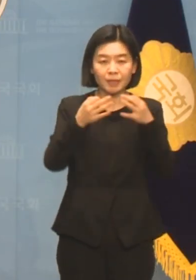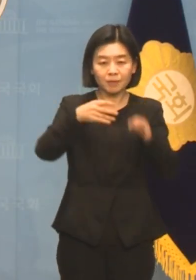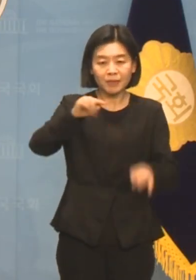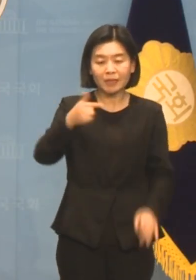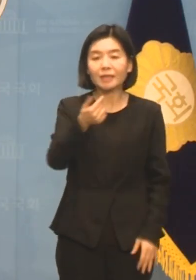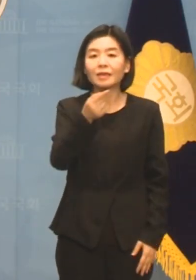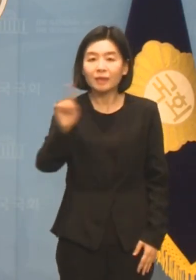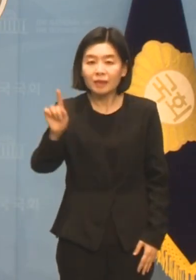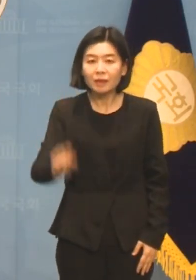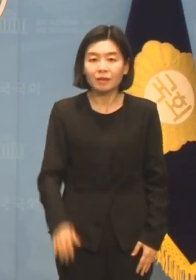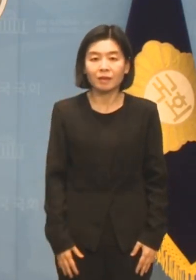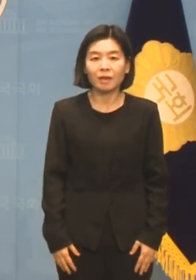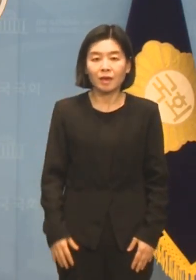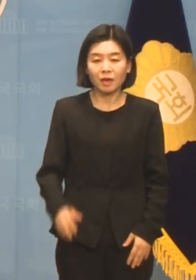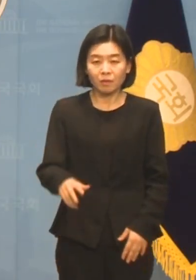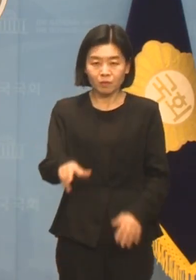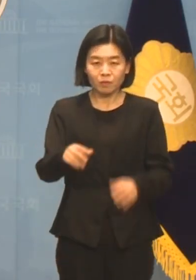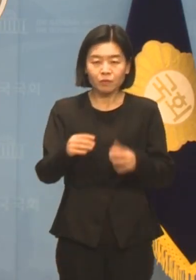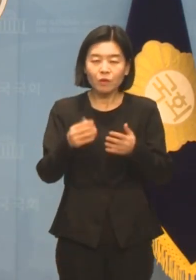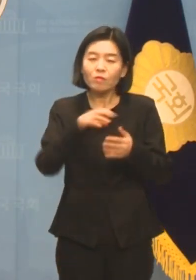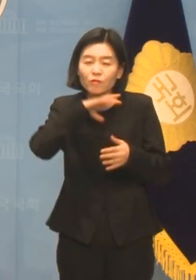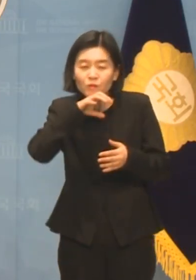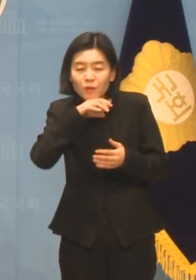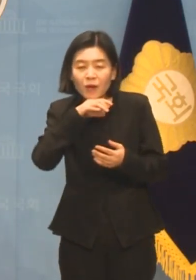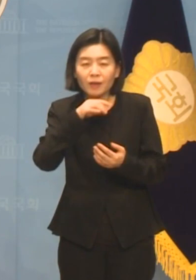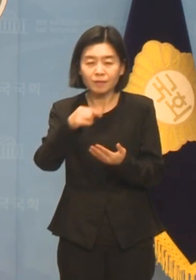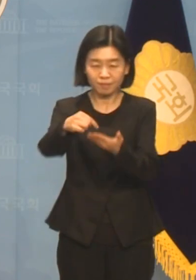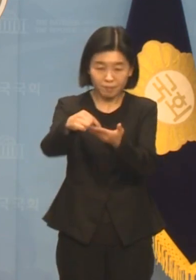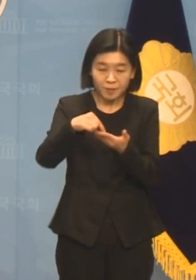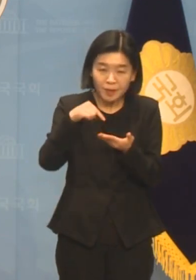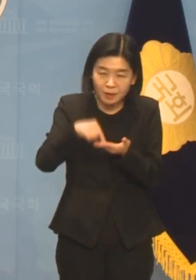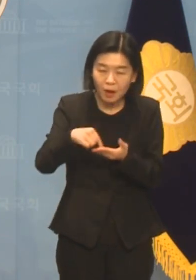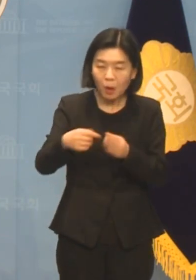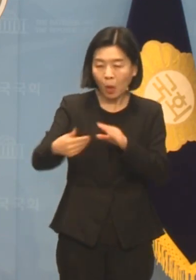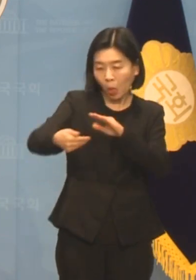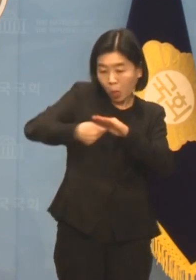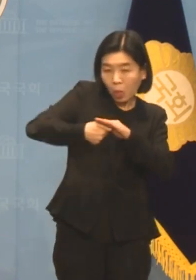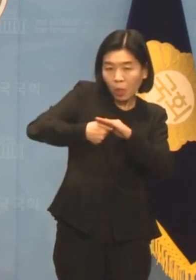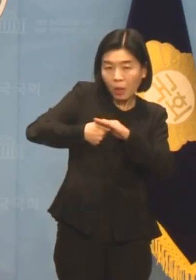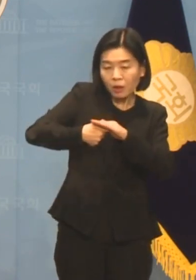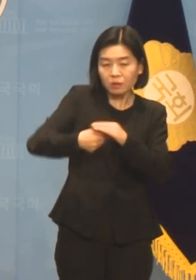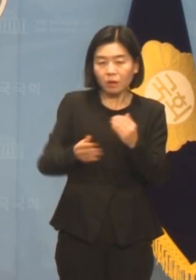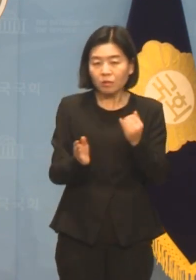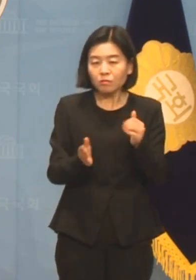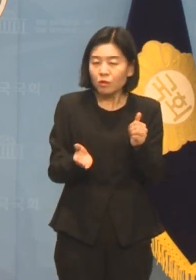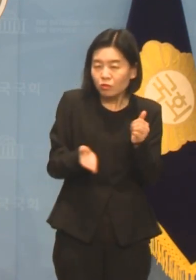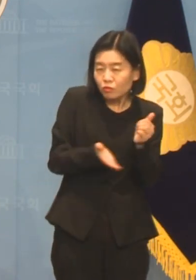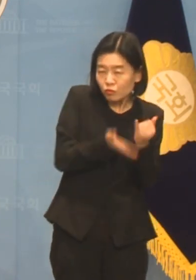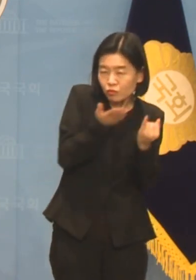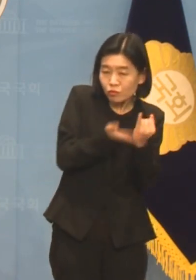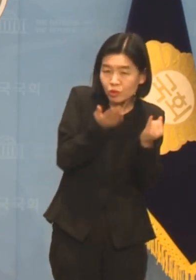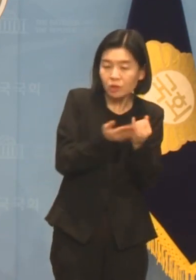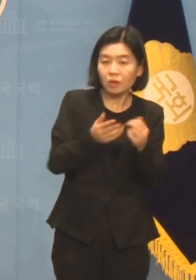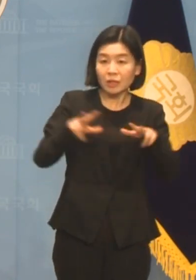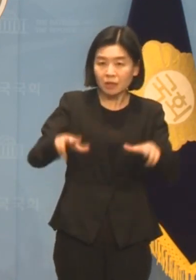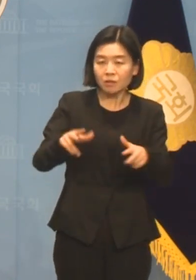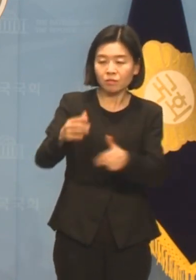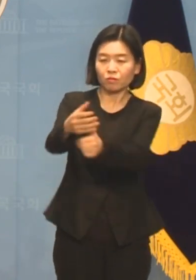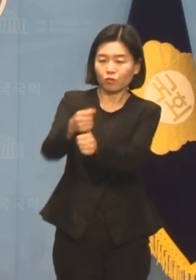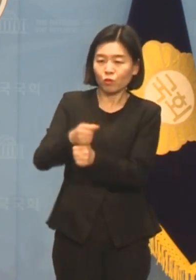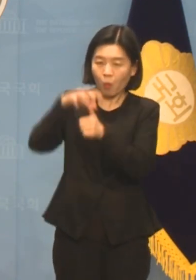군수는 민원인에게 민원 청탁과 함께 뇌물을 받고 강제 추행까지 한 혐의로 현재 구속